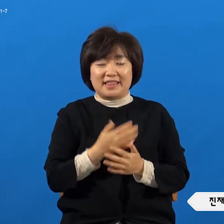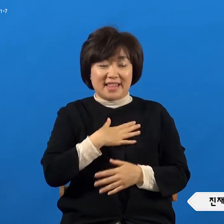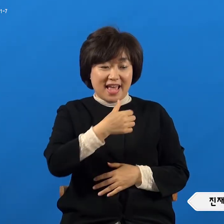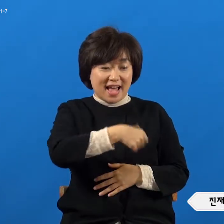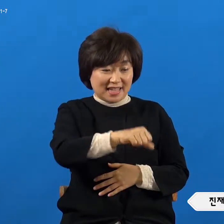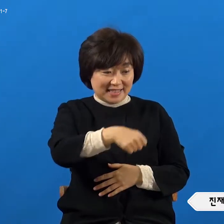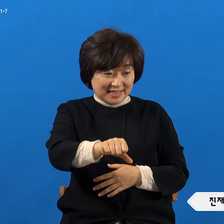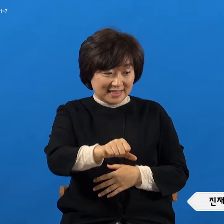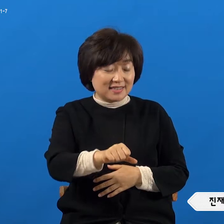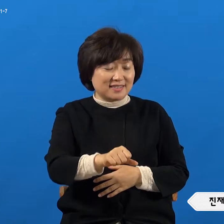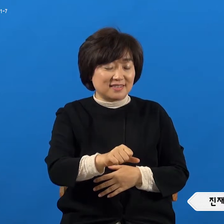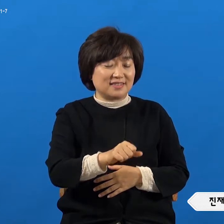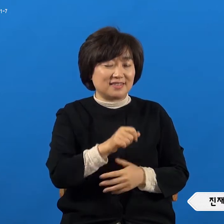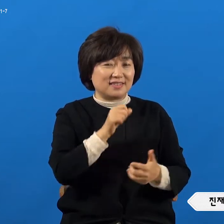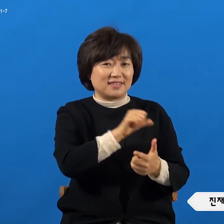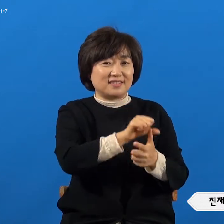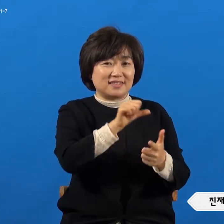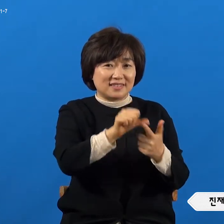진석 진영이를